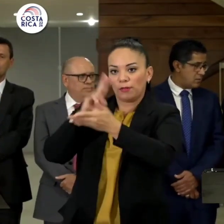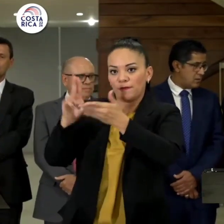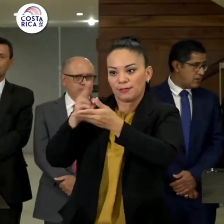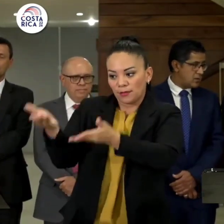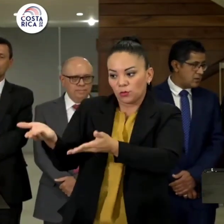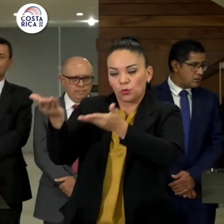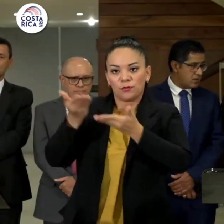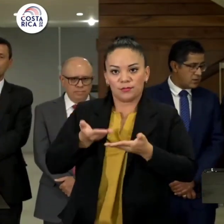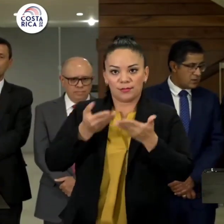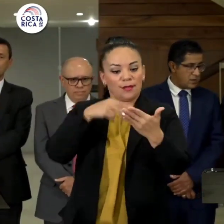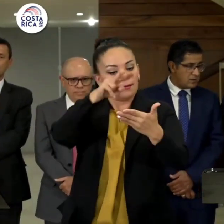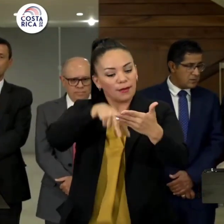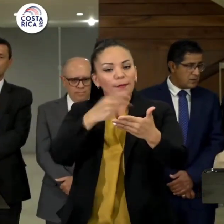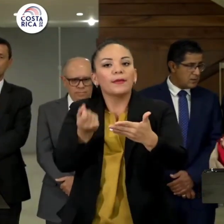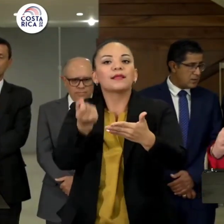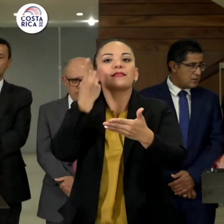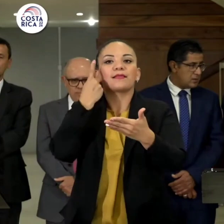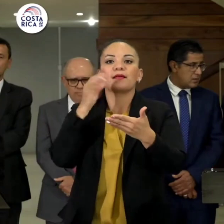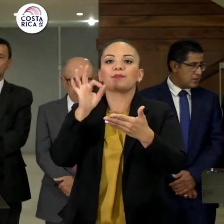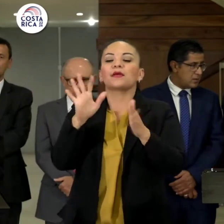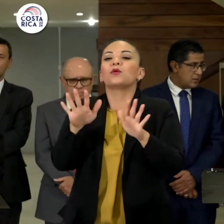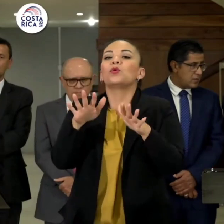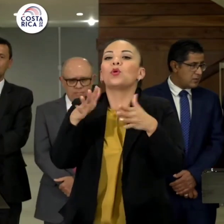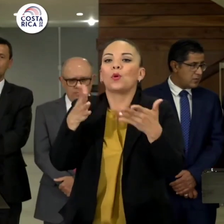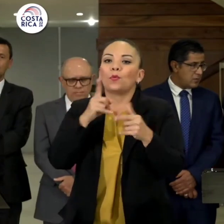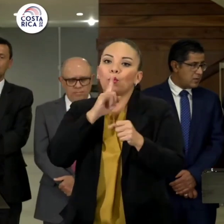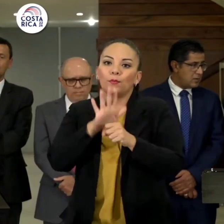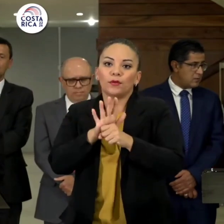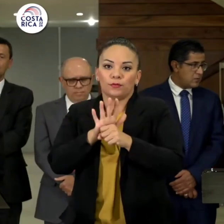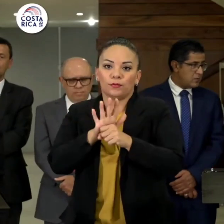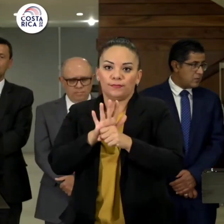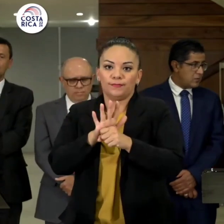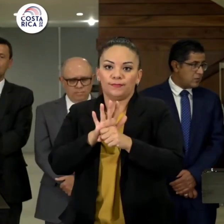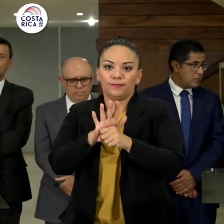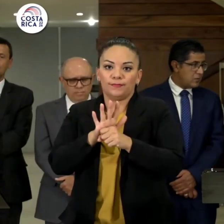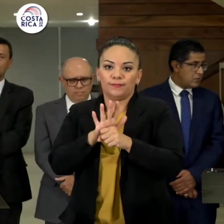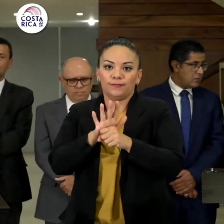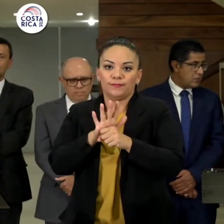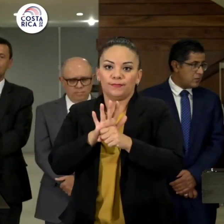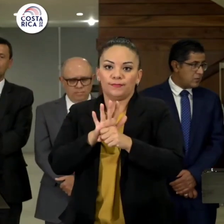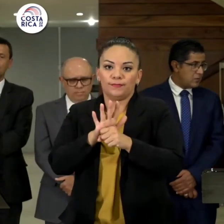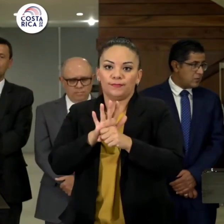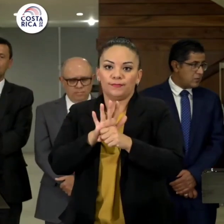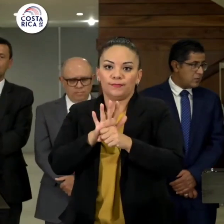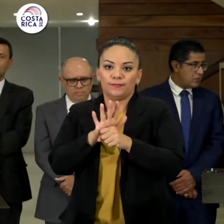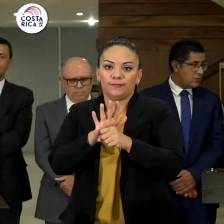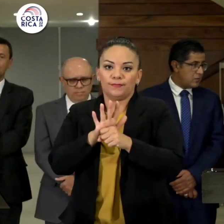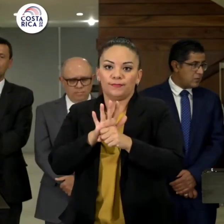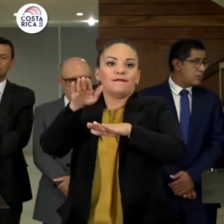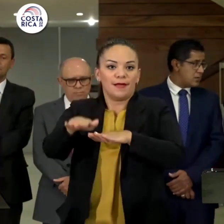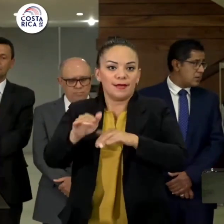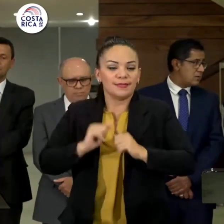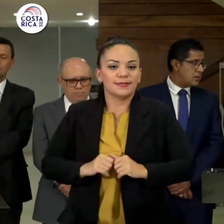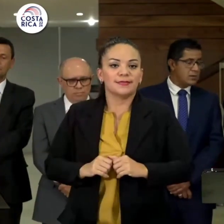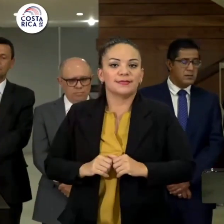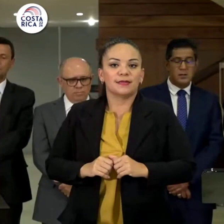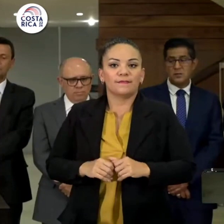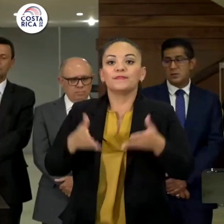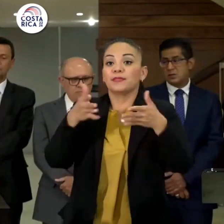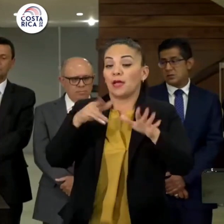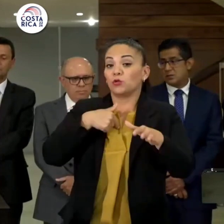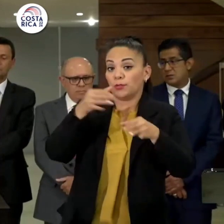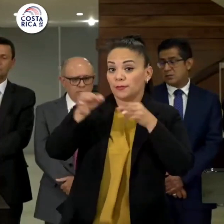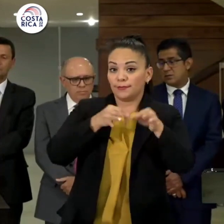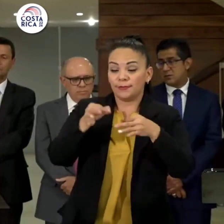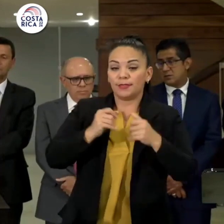que podamos entender bien cómo fue que se cumplió. Ya tuvimos un primer avance, creo que ya expliqué